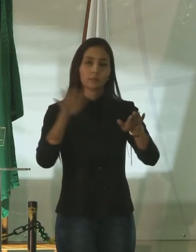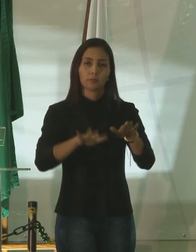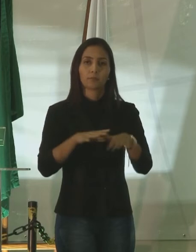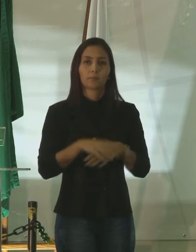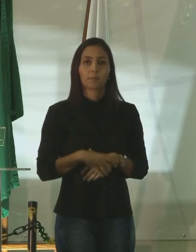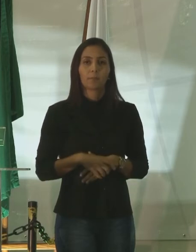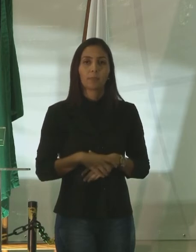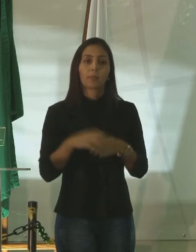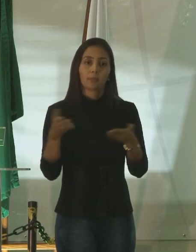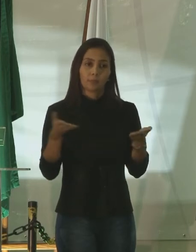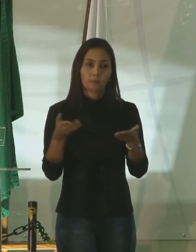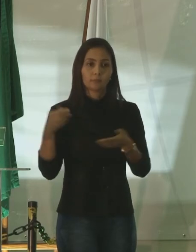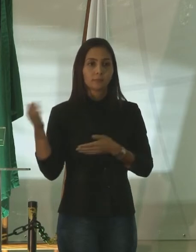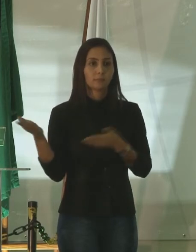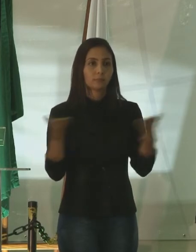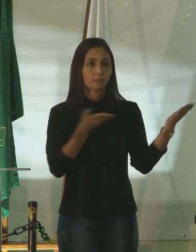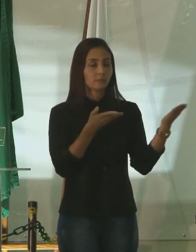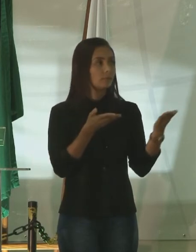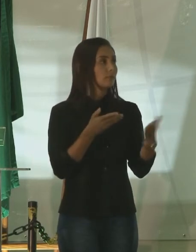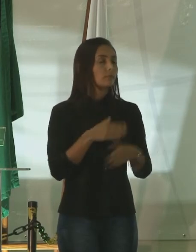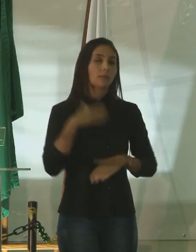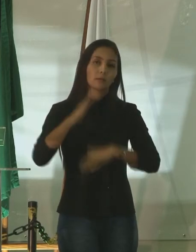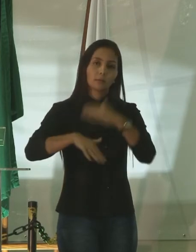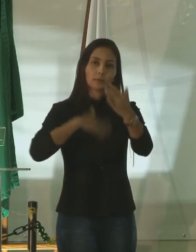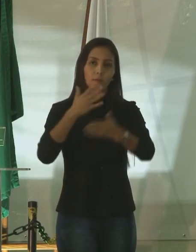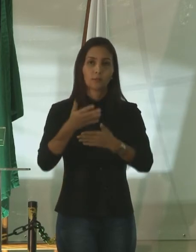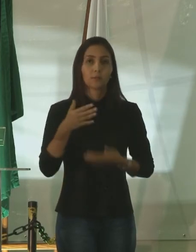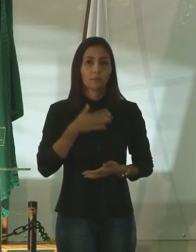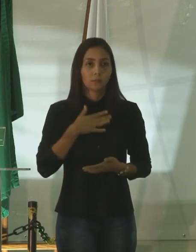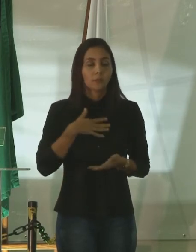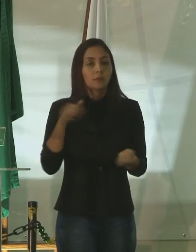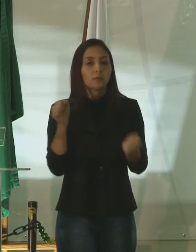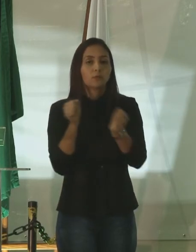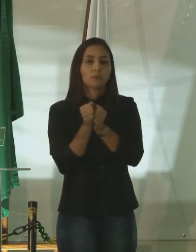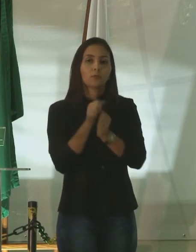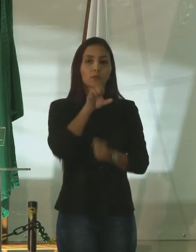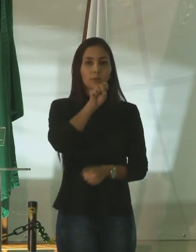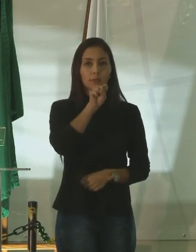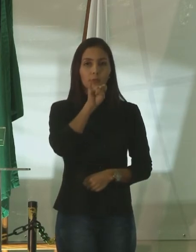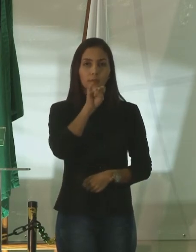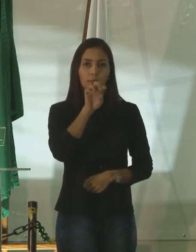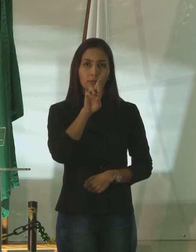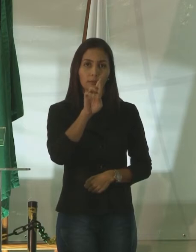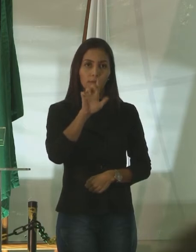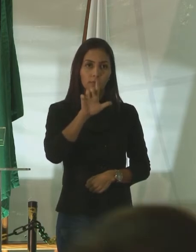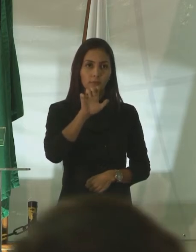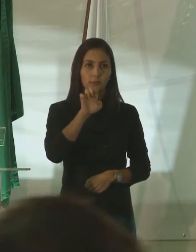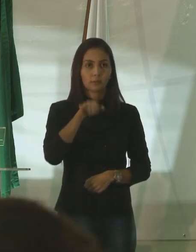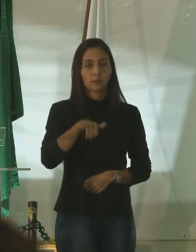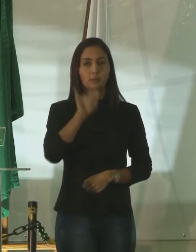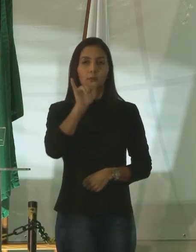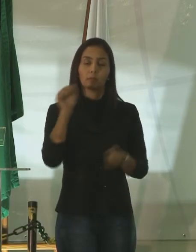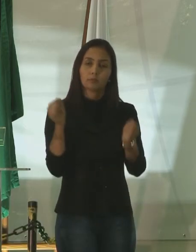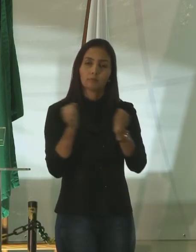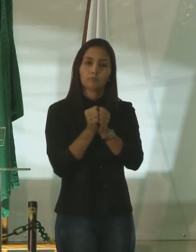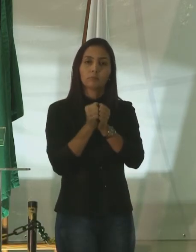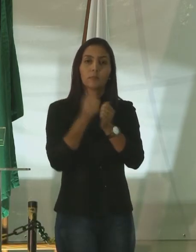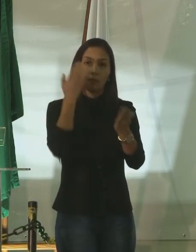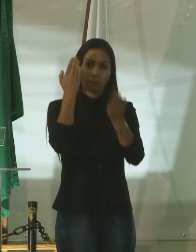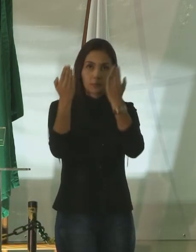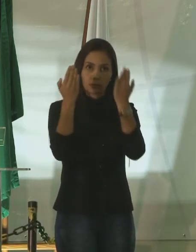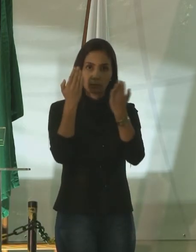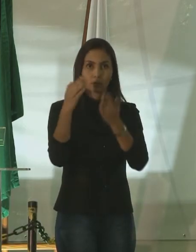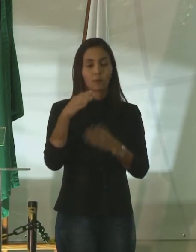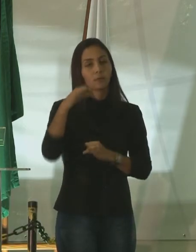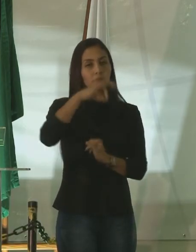né, de apresentação foi desenvolvido por mim, pela Cirlei, que é psicóloga do IFES de Vitória, pela Fernanda, que é intérprete do IFES de